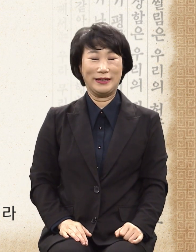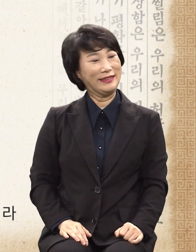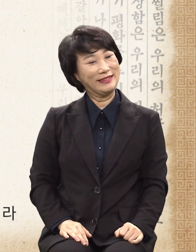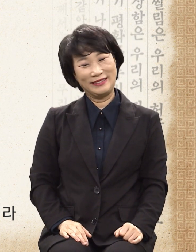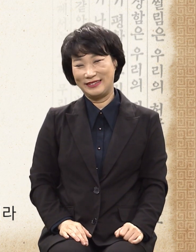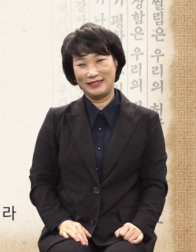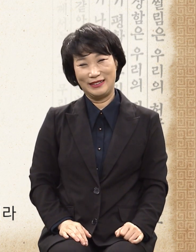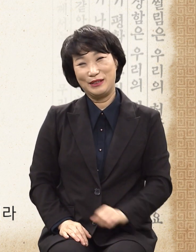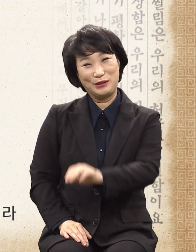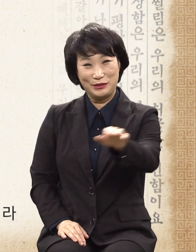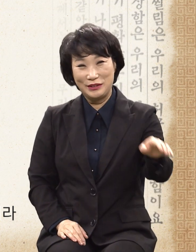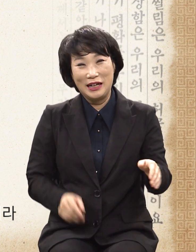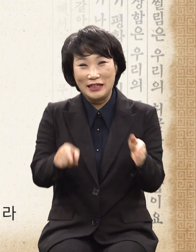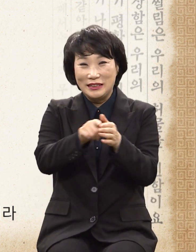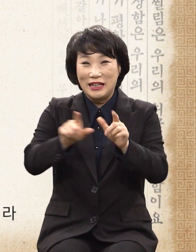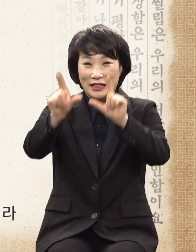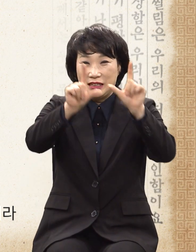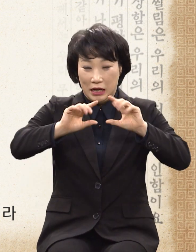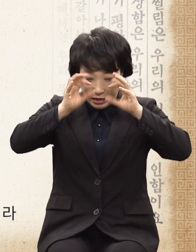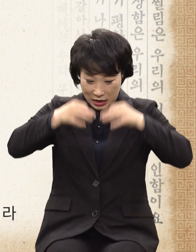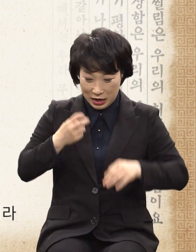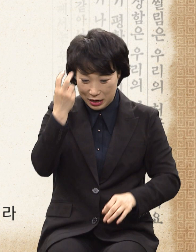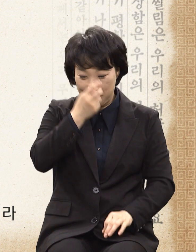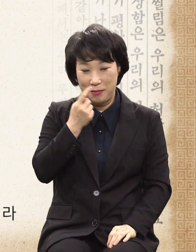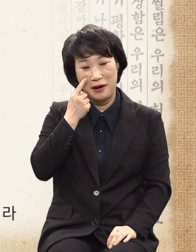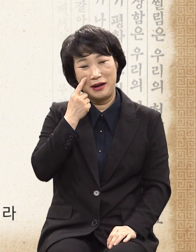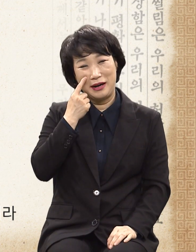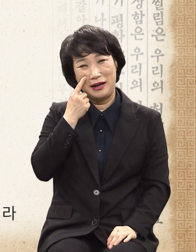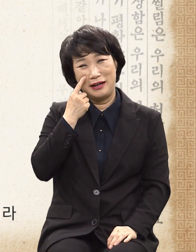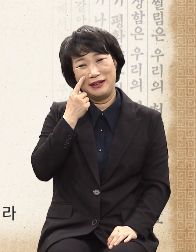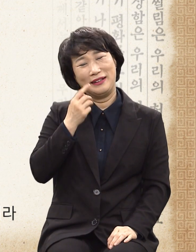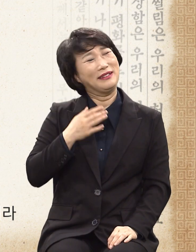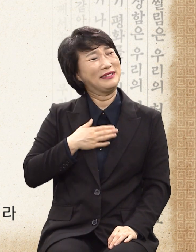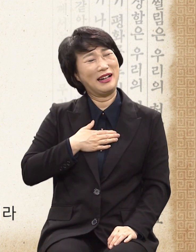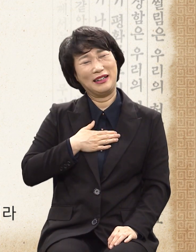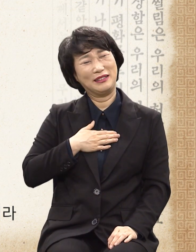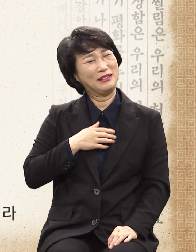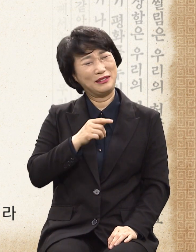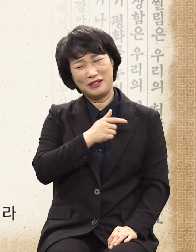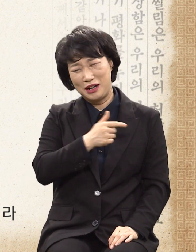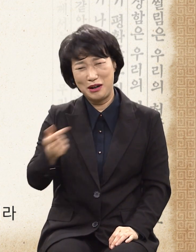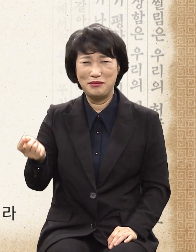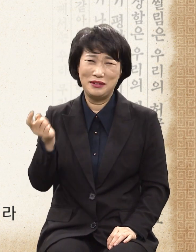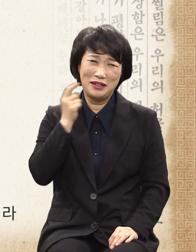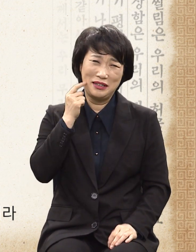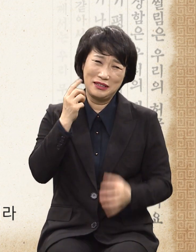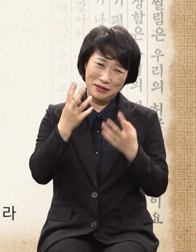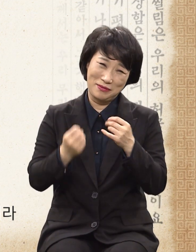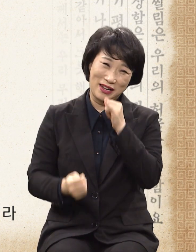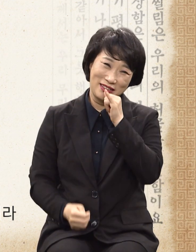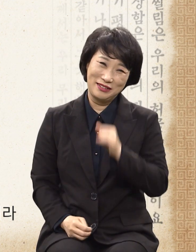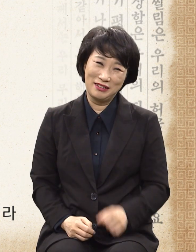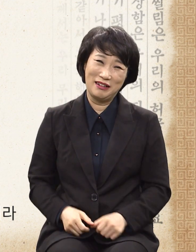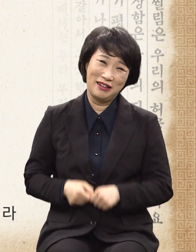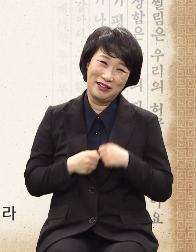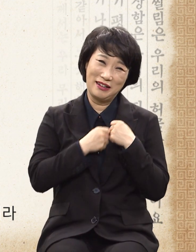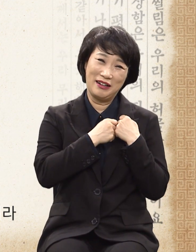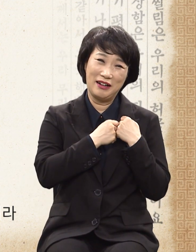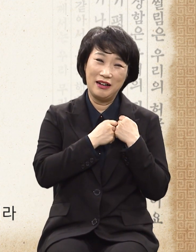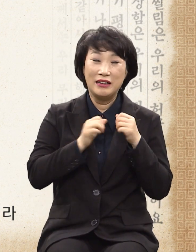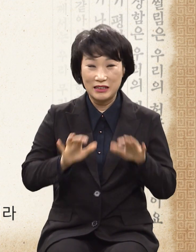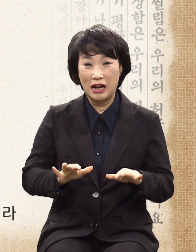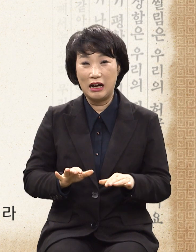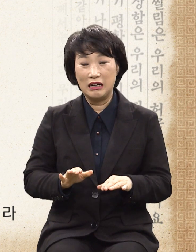참 우리 신앙생활 다 뭐 모조품 같이 하고 있는 거예요 지금.